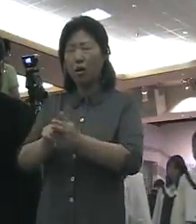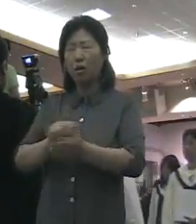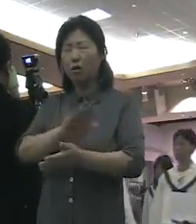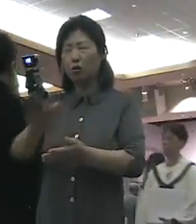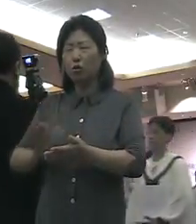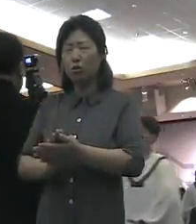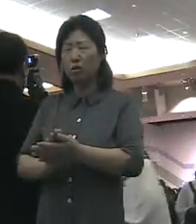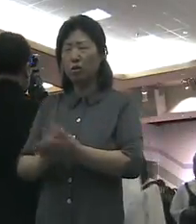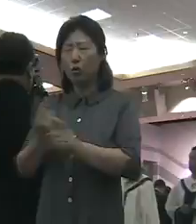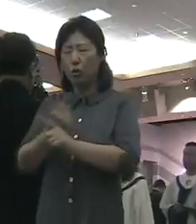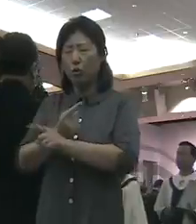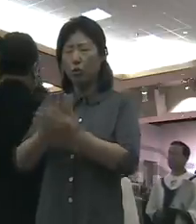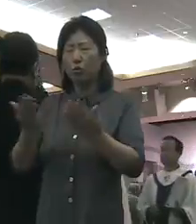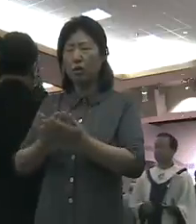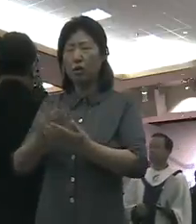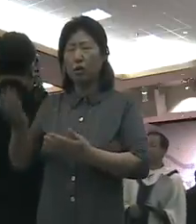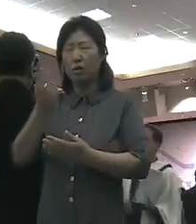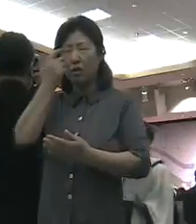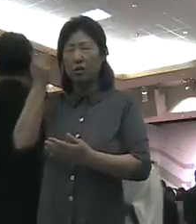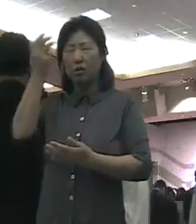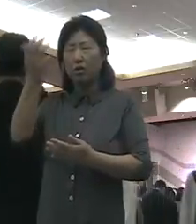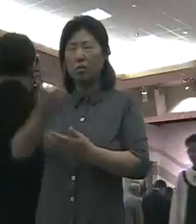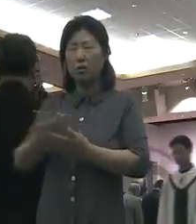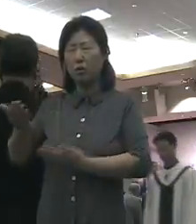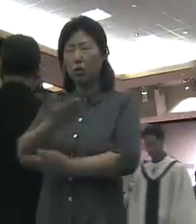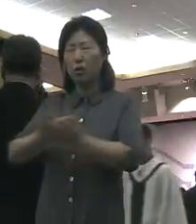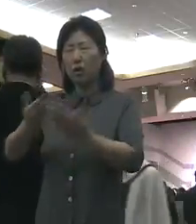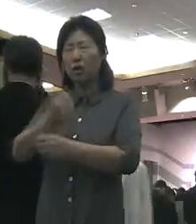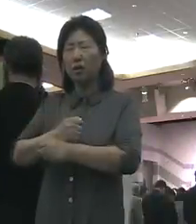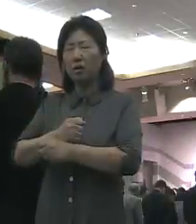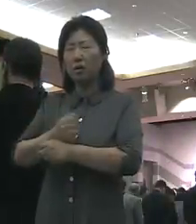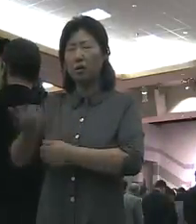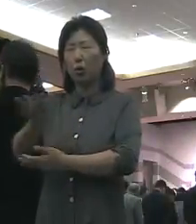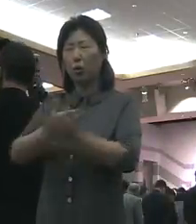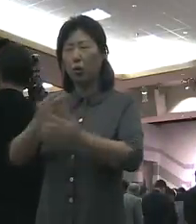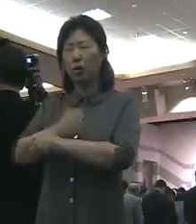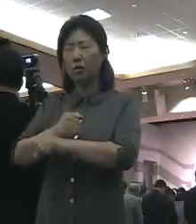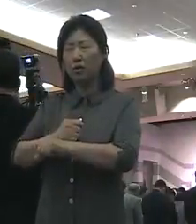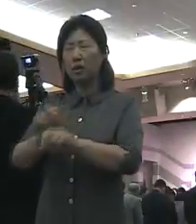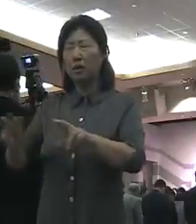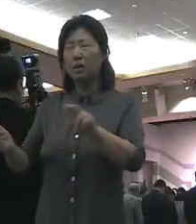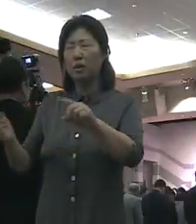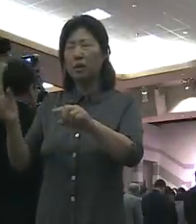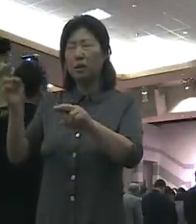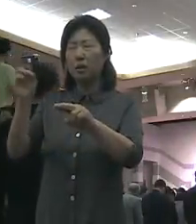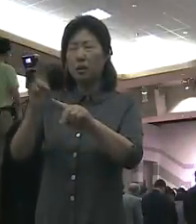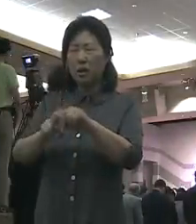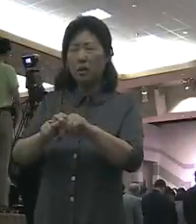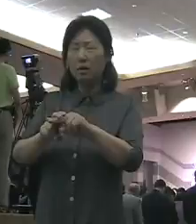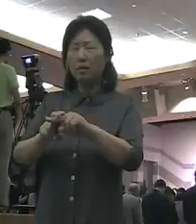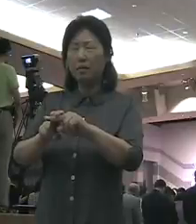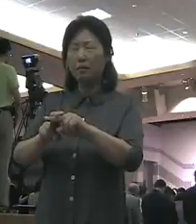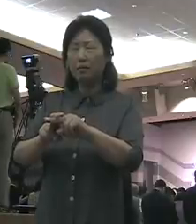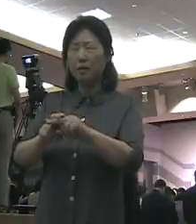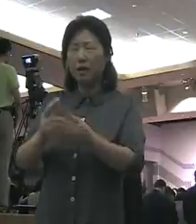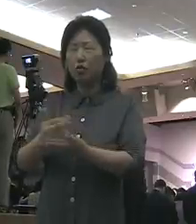고쳐주시는 성령님의 교제하심, 교통하심이 이 자리에 나와 주님을 경배하는 모든